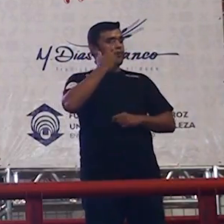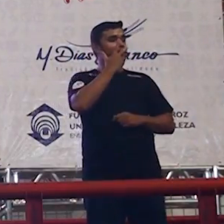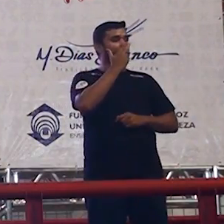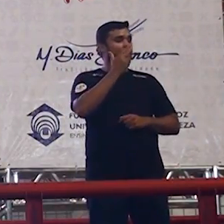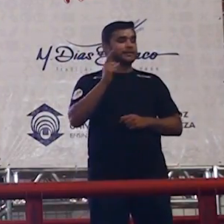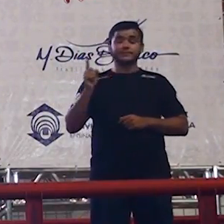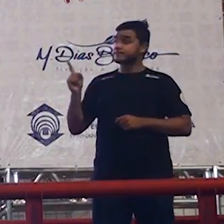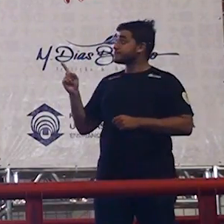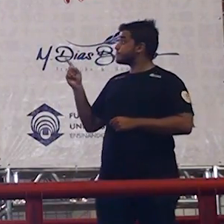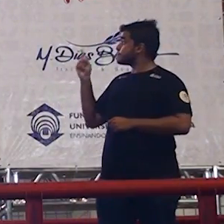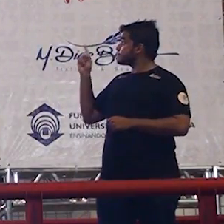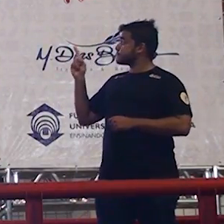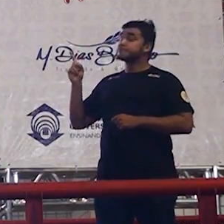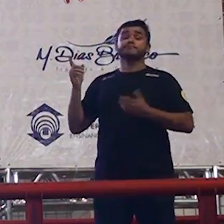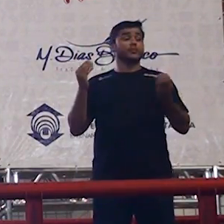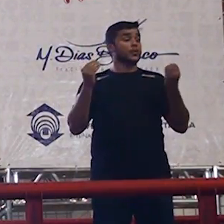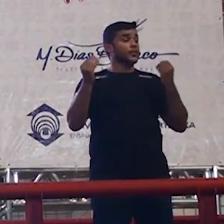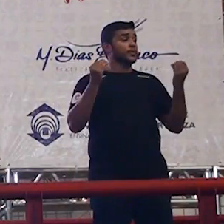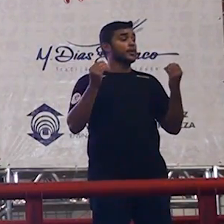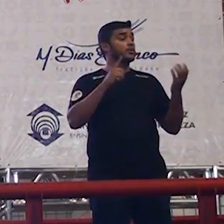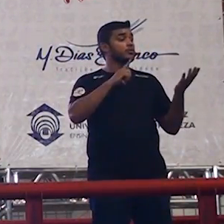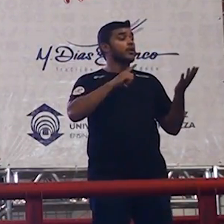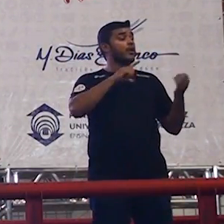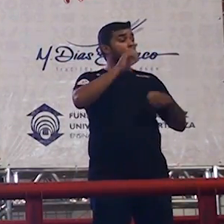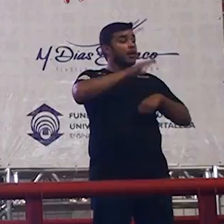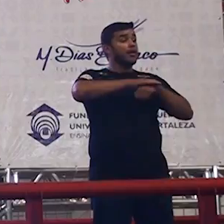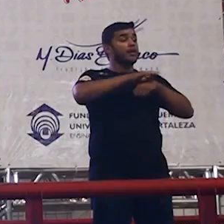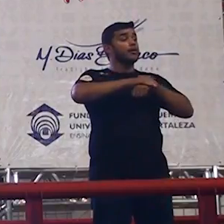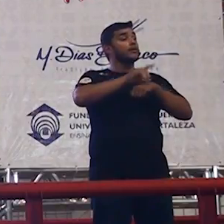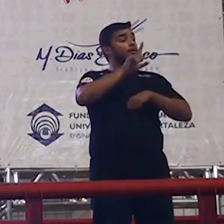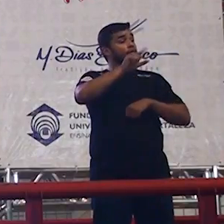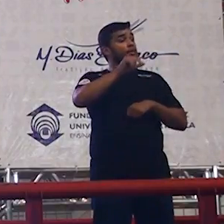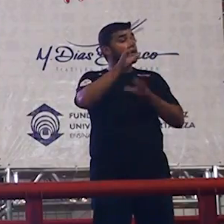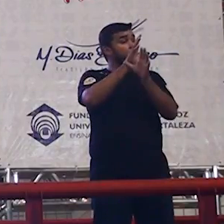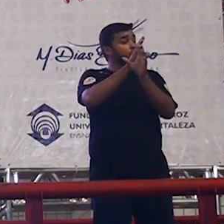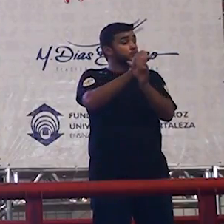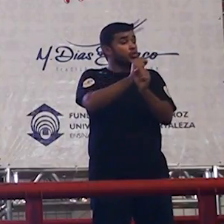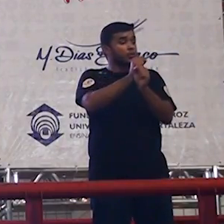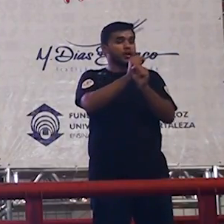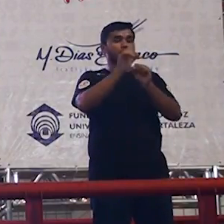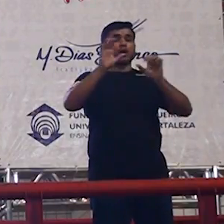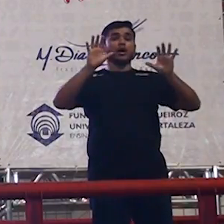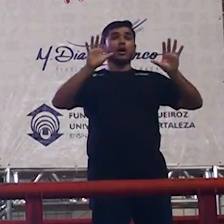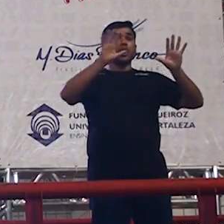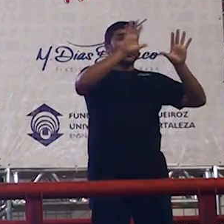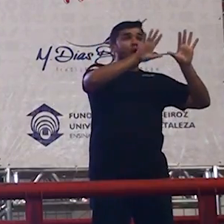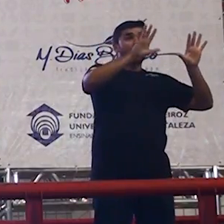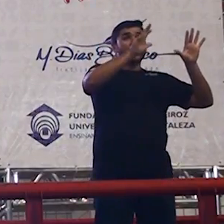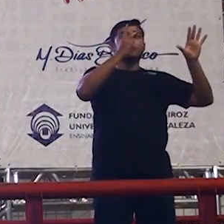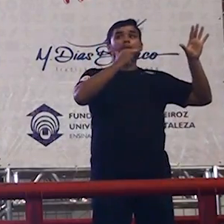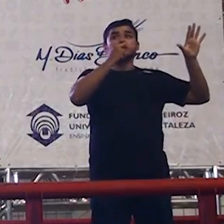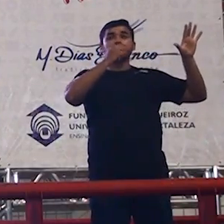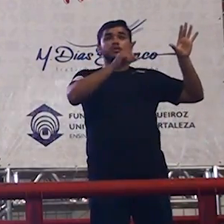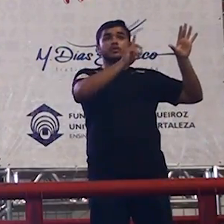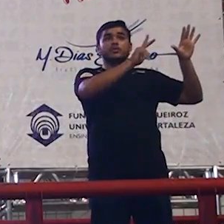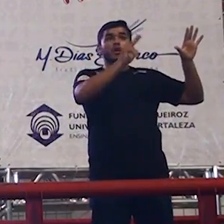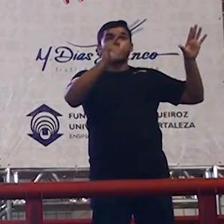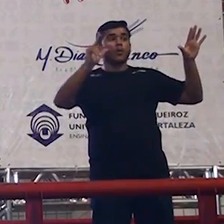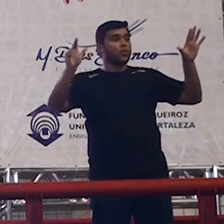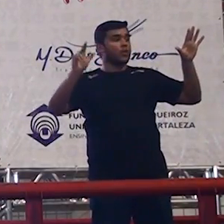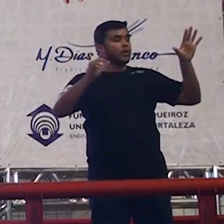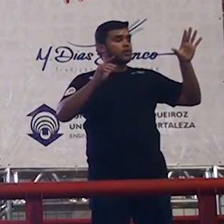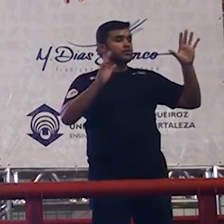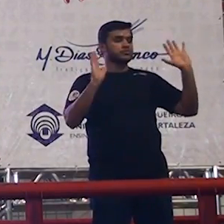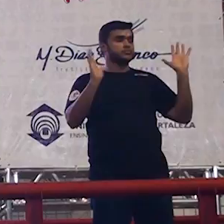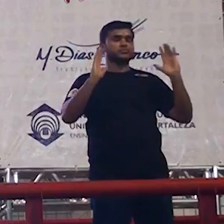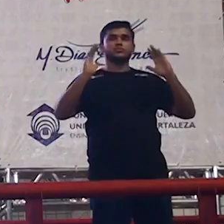questão, ela está no fato das três áreas serem a mesma. Então, eu não vou trabalhar com a